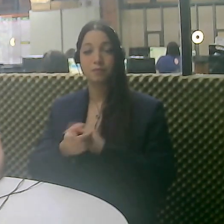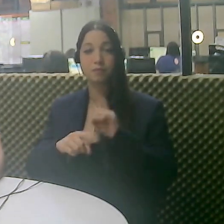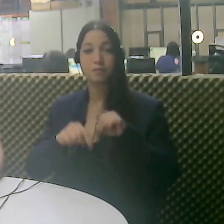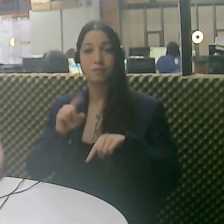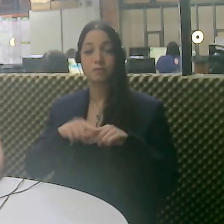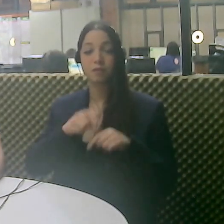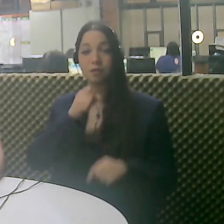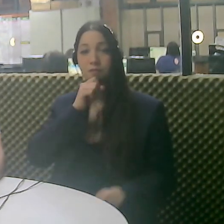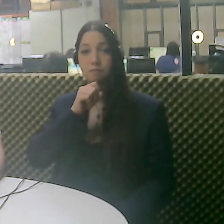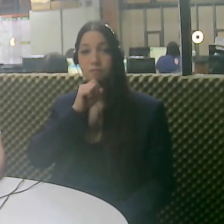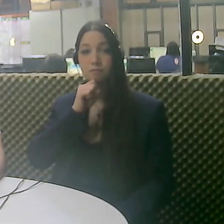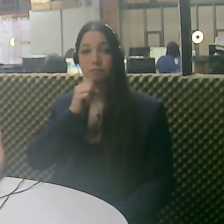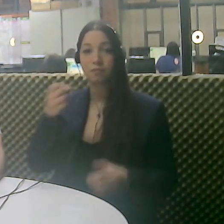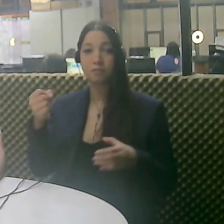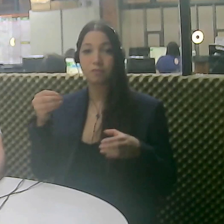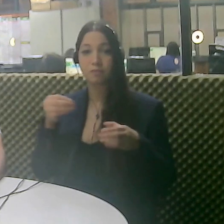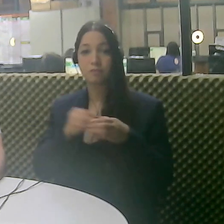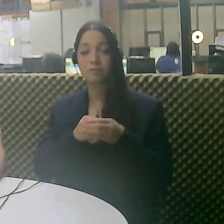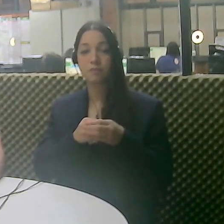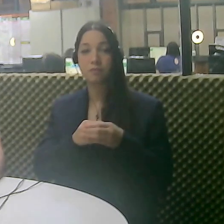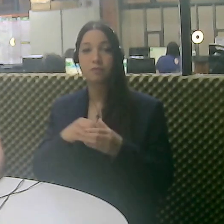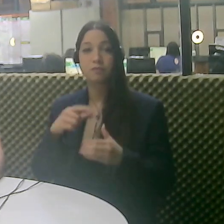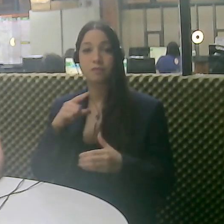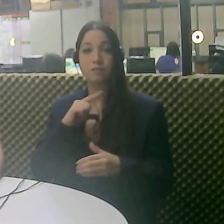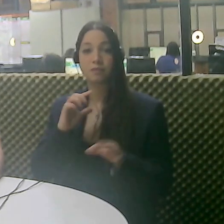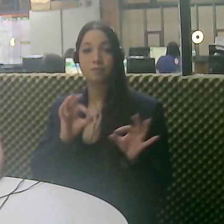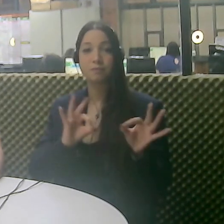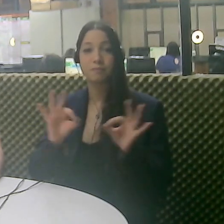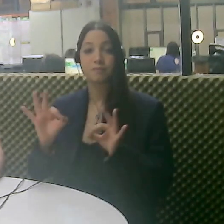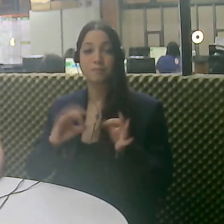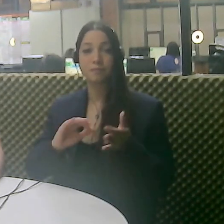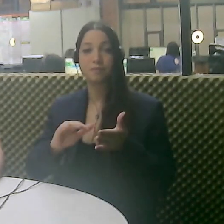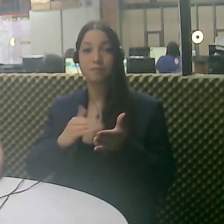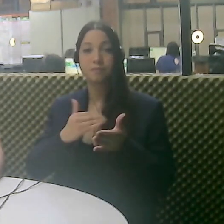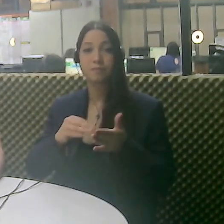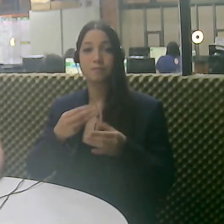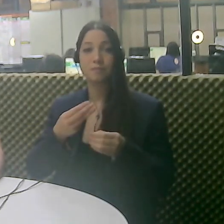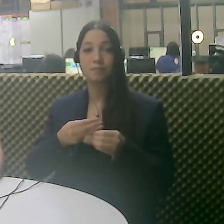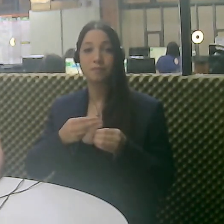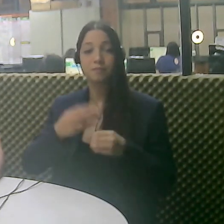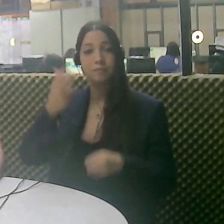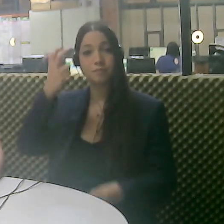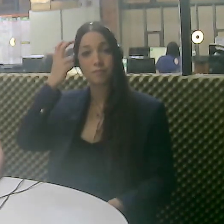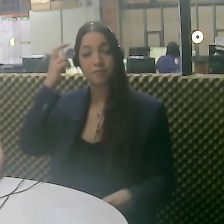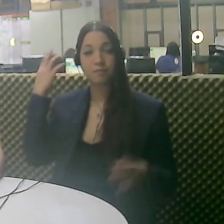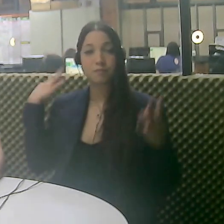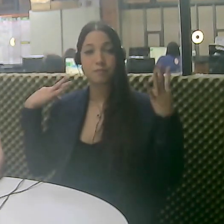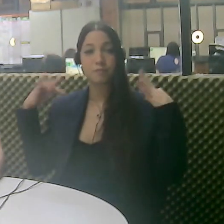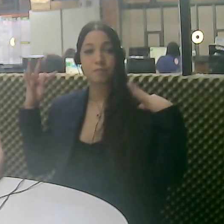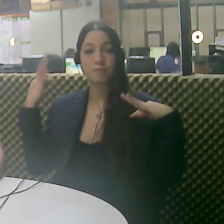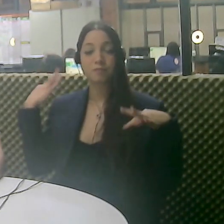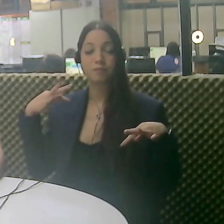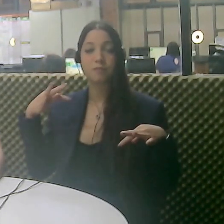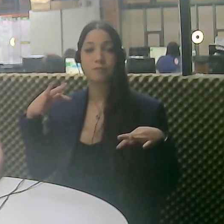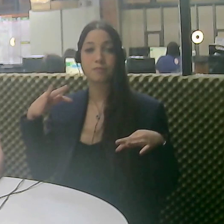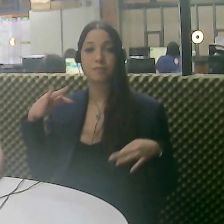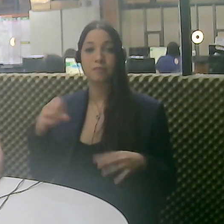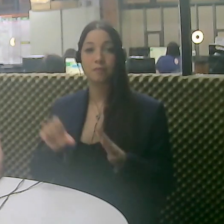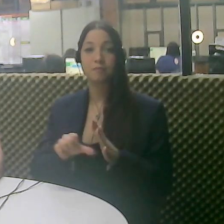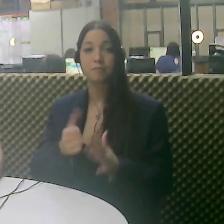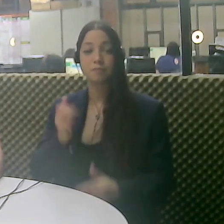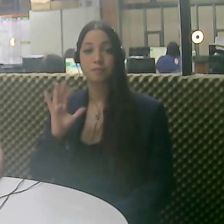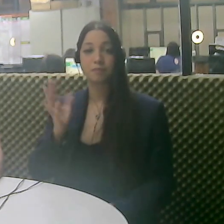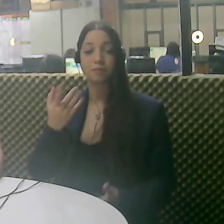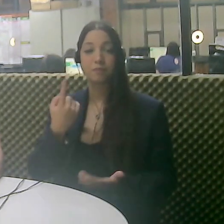pulgas, antiguidades e colecionismo está sendo preparado pela Secretaria Municipal de Cultura e Turismo. A primeira edição já tem